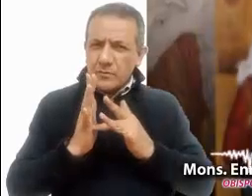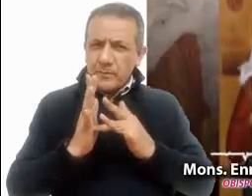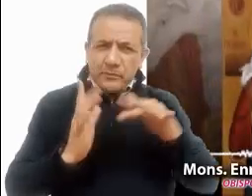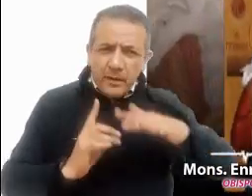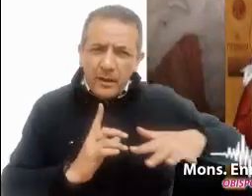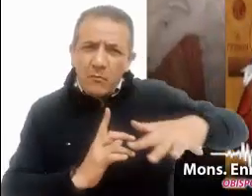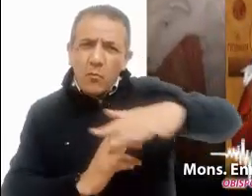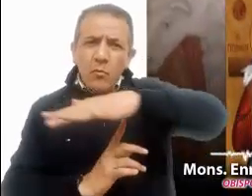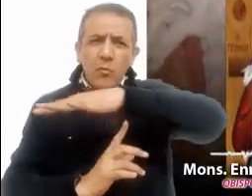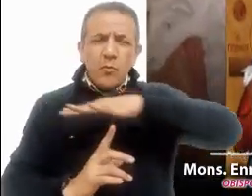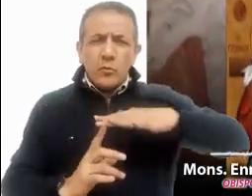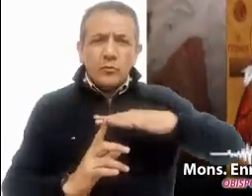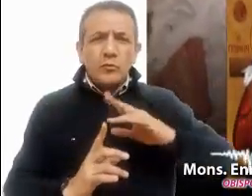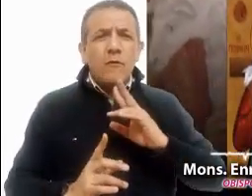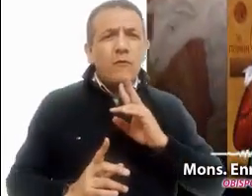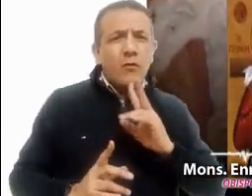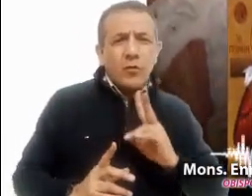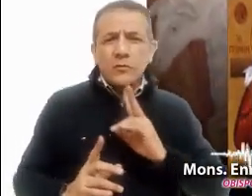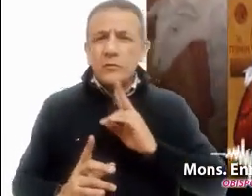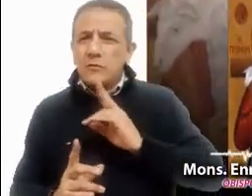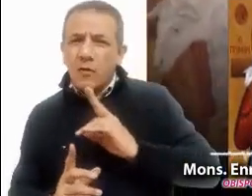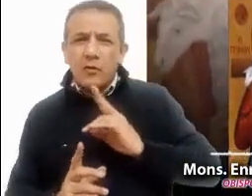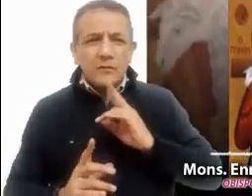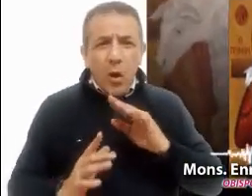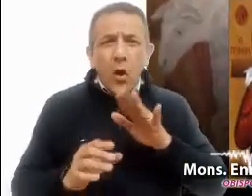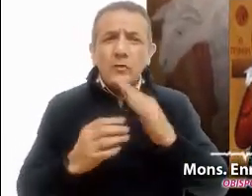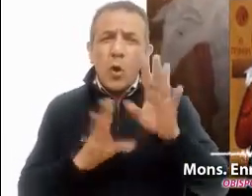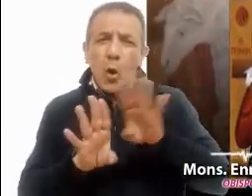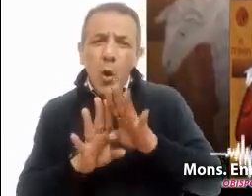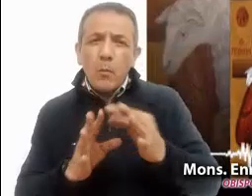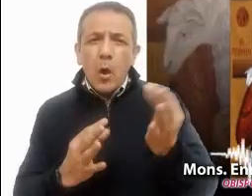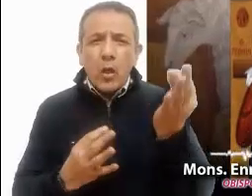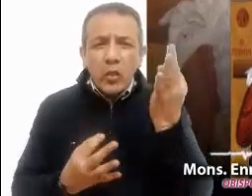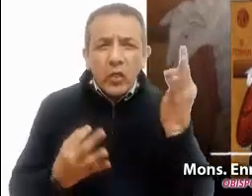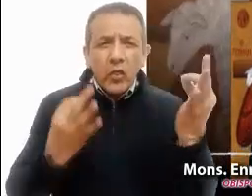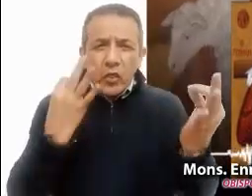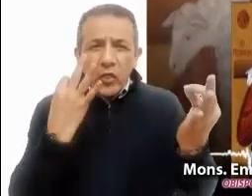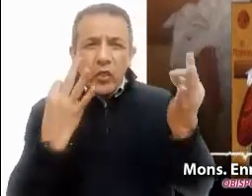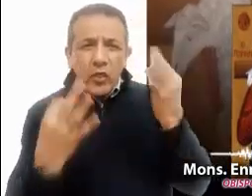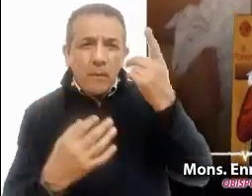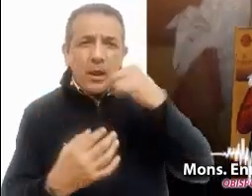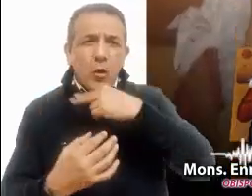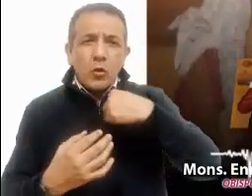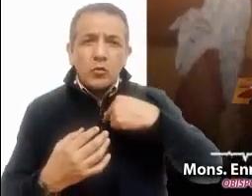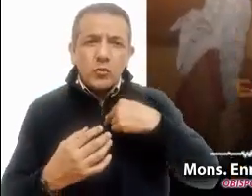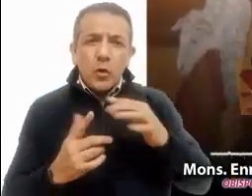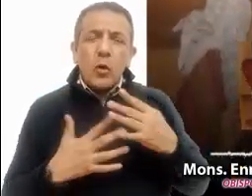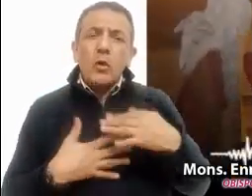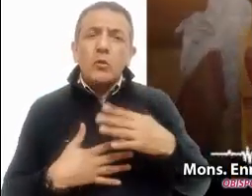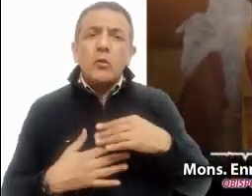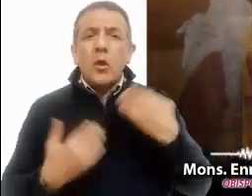nos ofrece sus voces que nos invitan a seguirlo. Disfrazan su mentira para destruir la